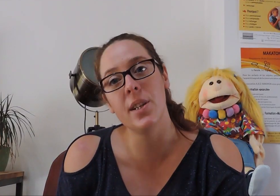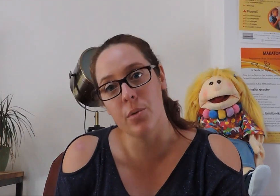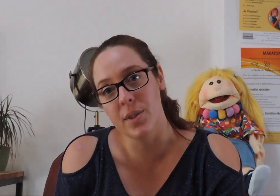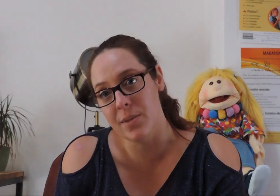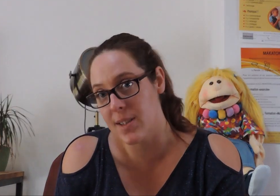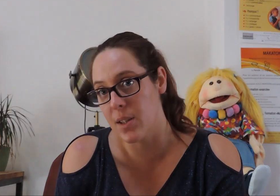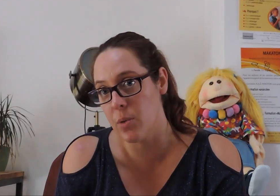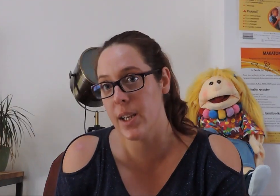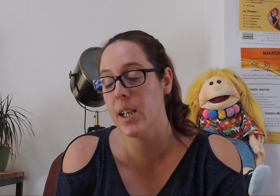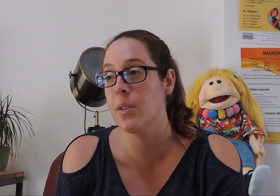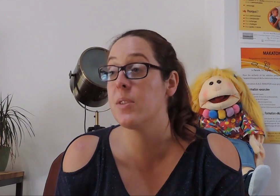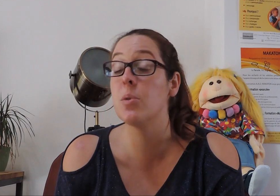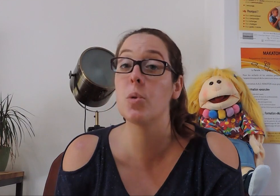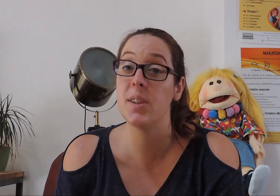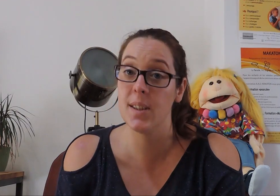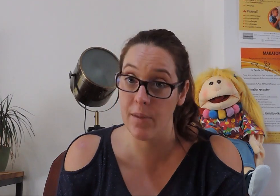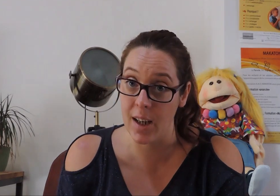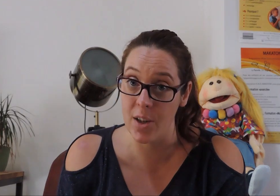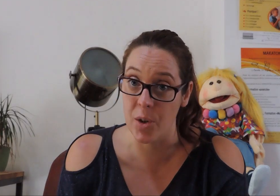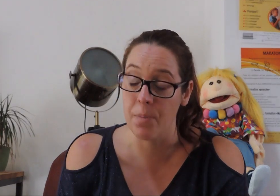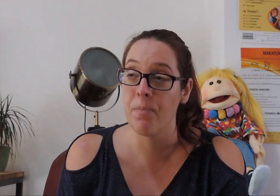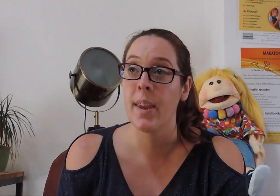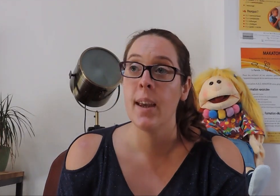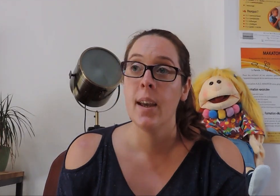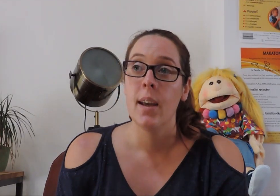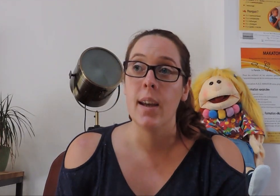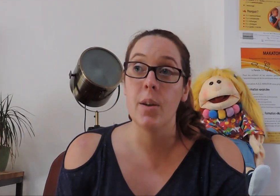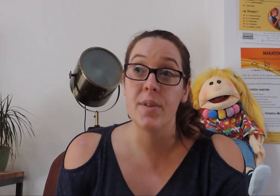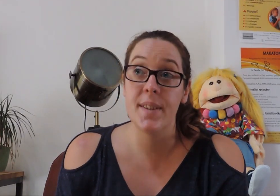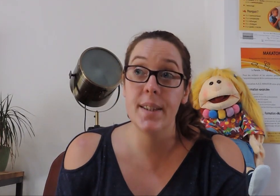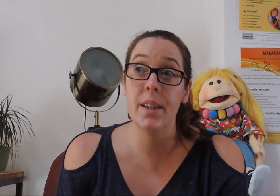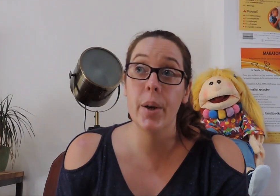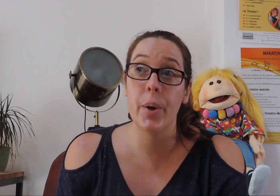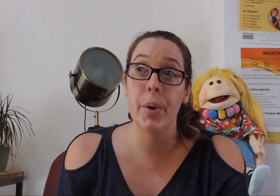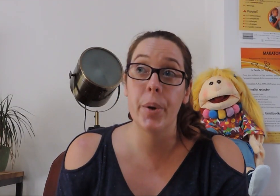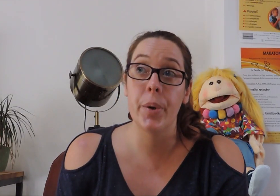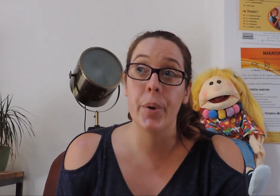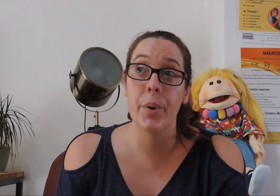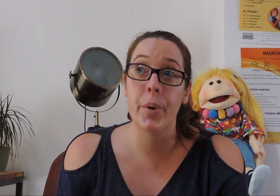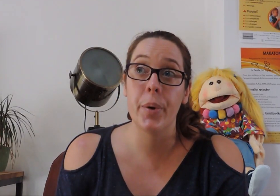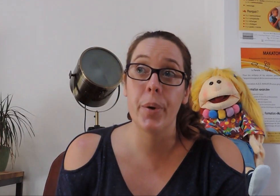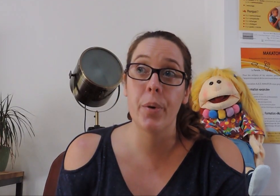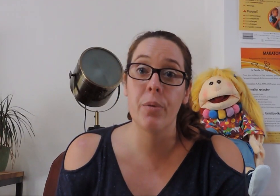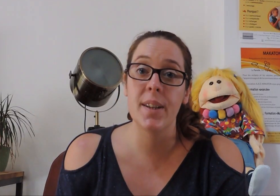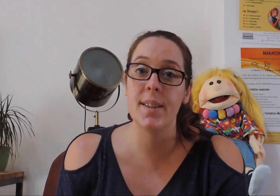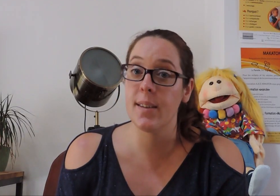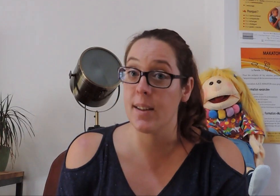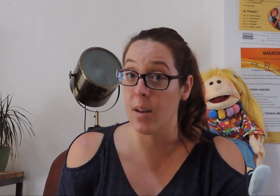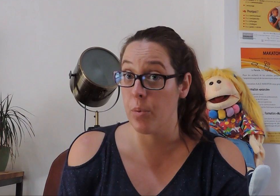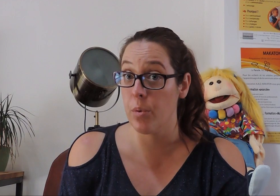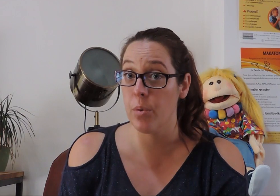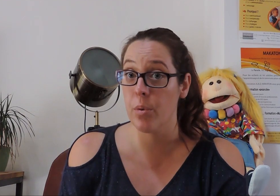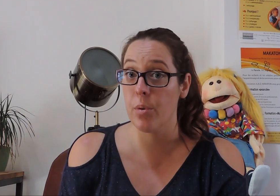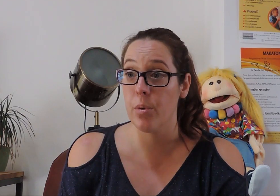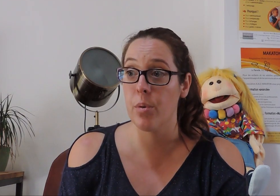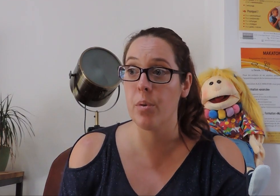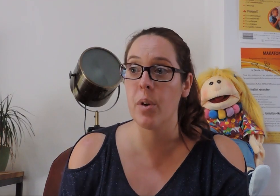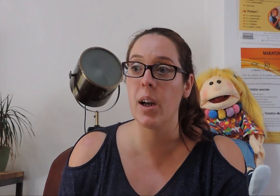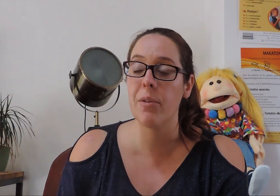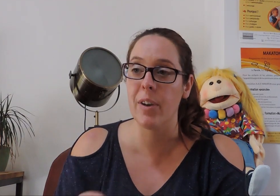biais de divers ateliers et aussi au quotidien avec les jeunes et aussi euh euh on va dire d'être un peu euh euh